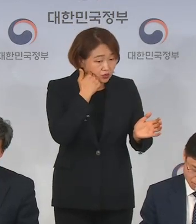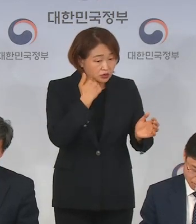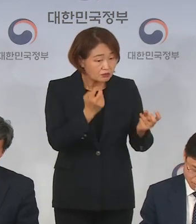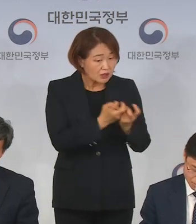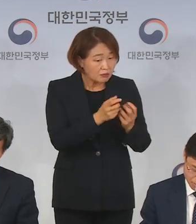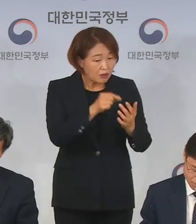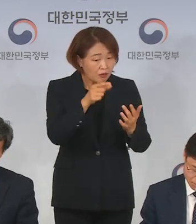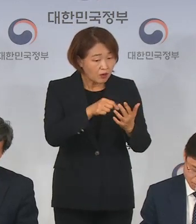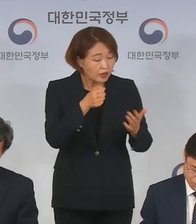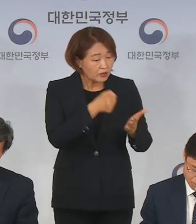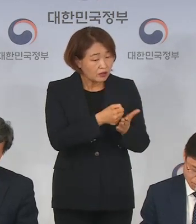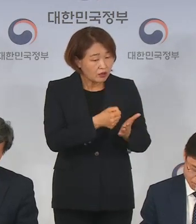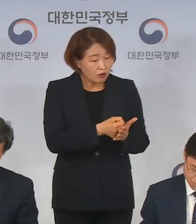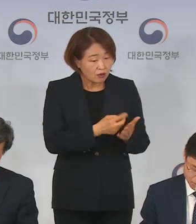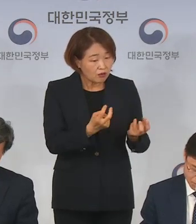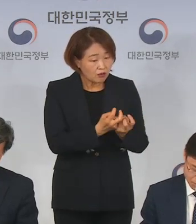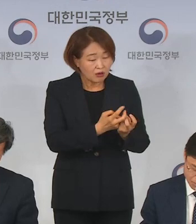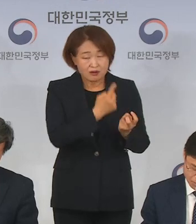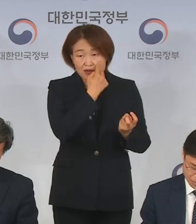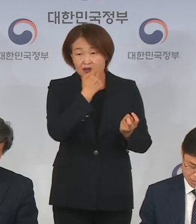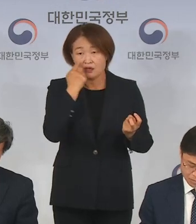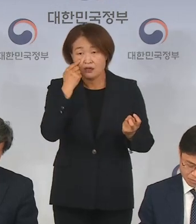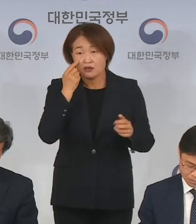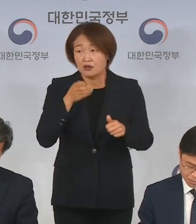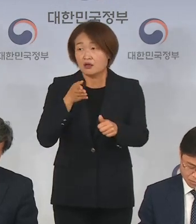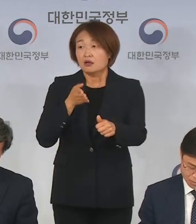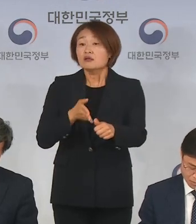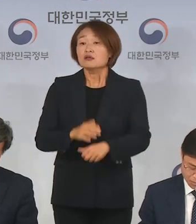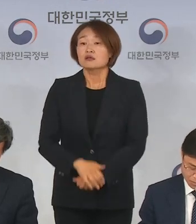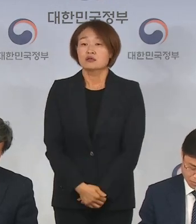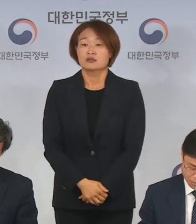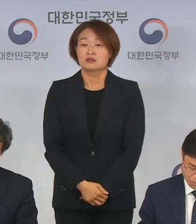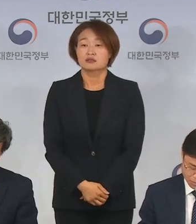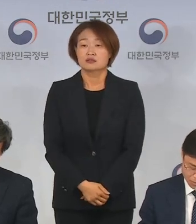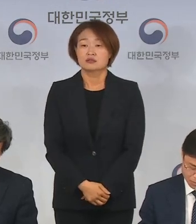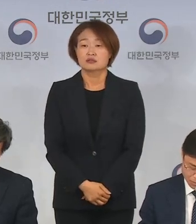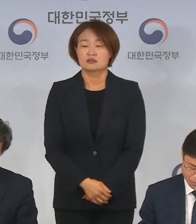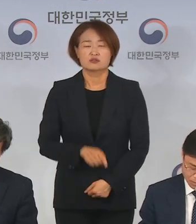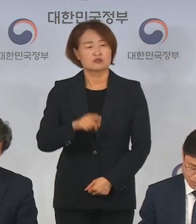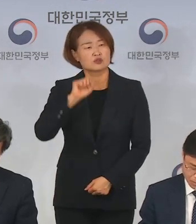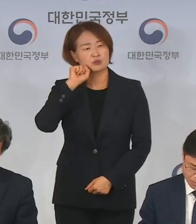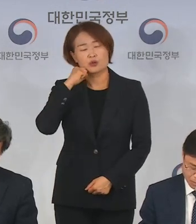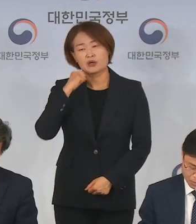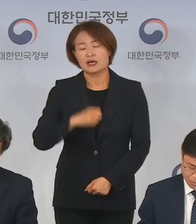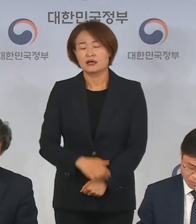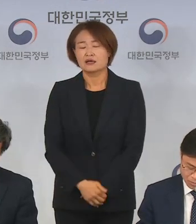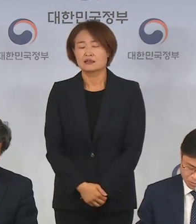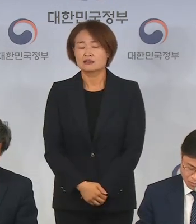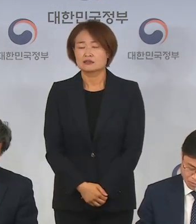방식으로 결정할 건지 확인해 주십시오. 그리고 한 가지 이거는 단답형이 좀 어려운 질문인데요.